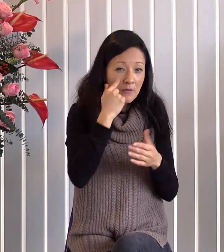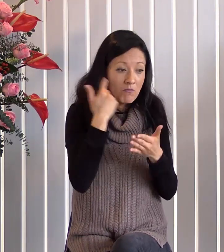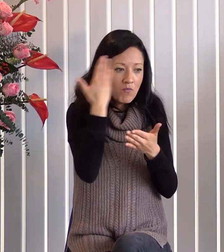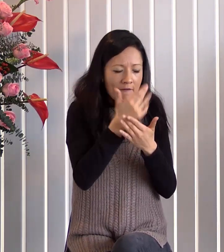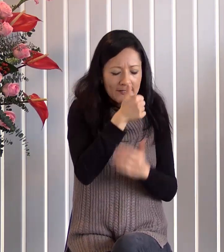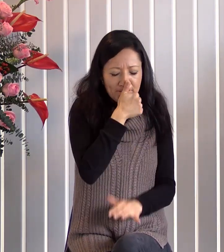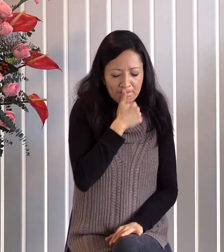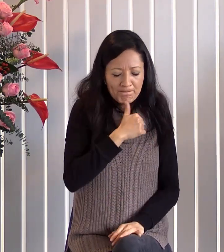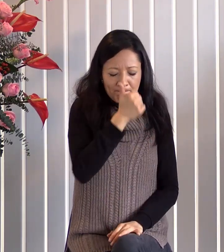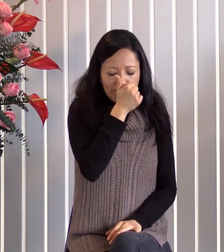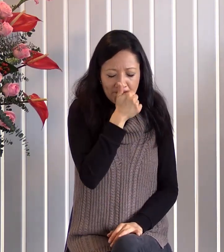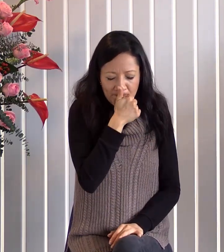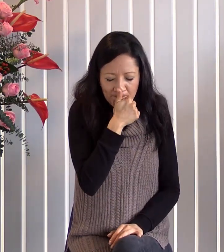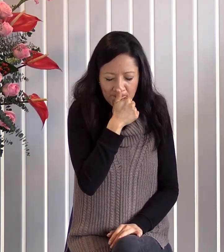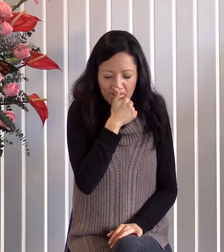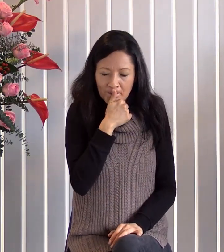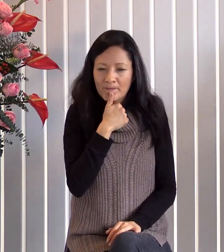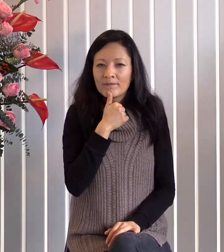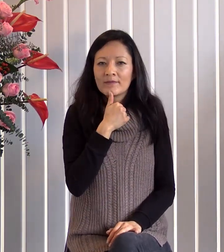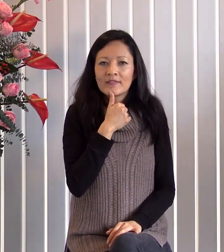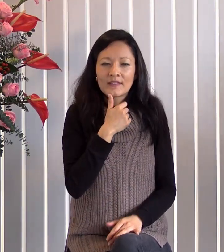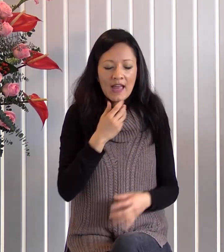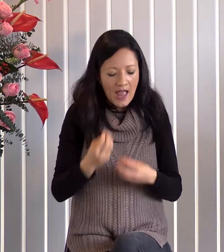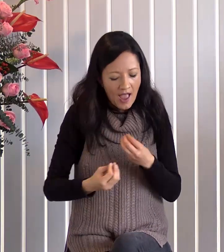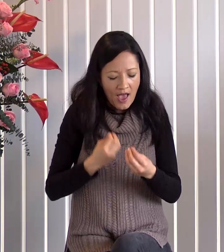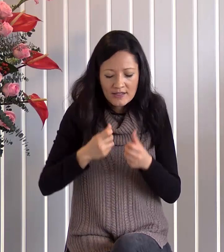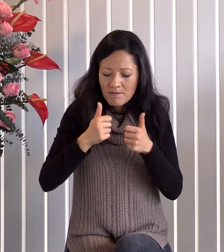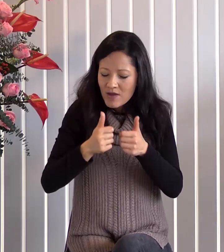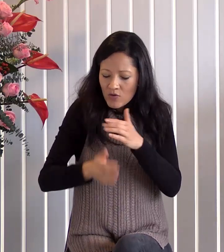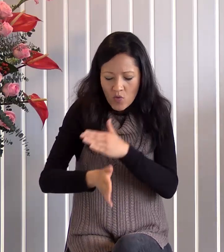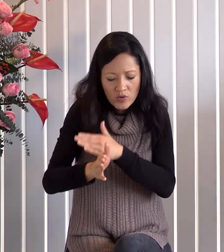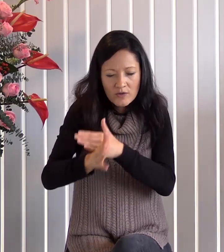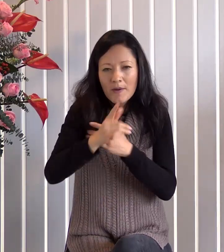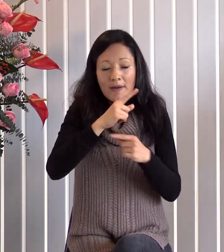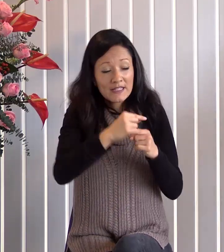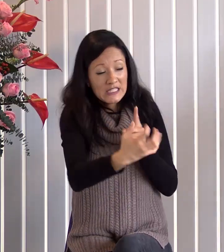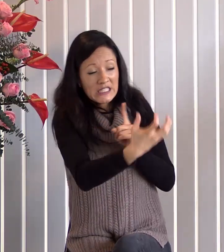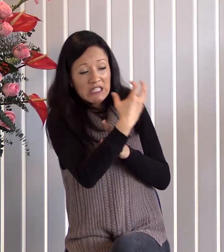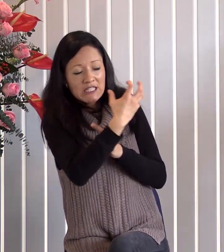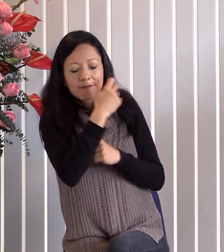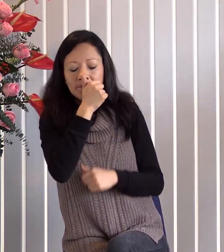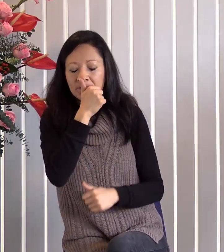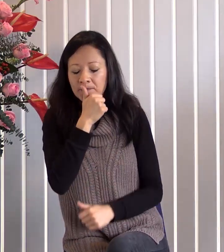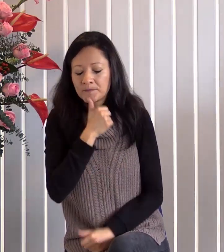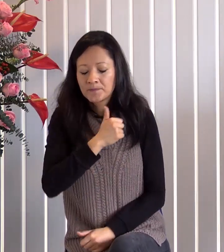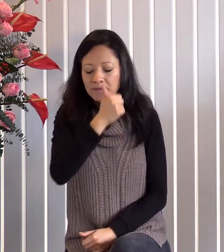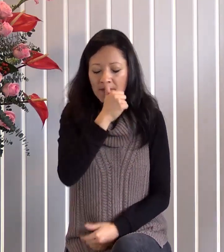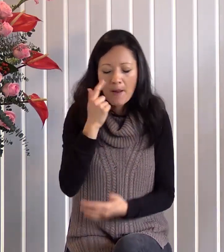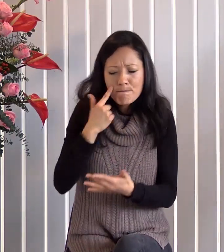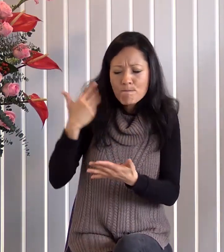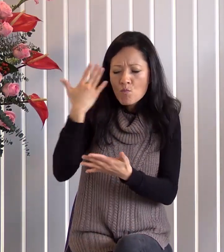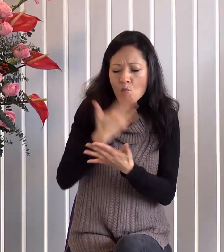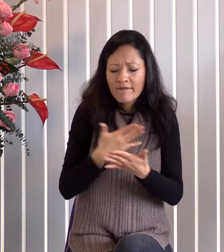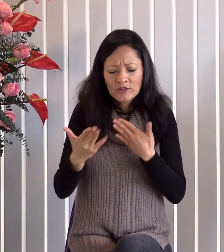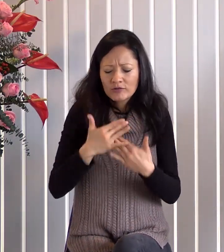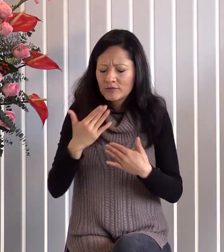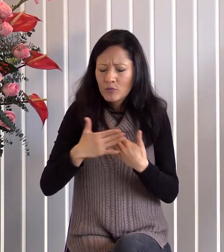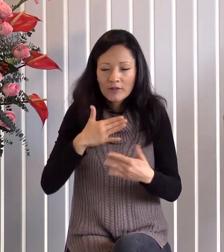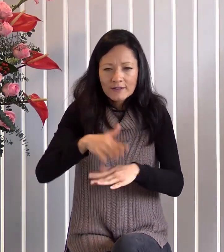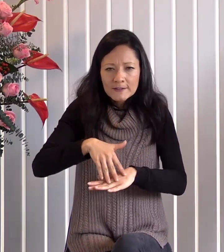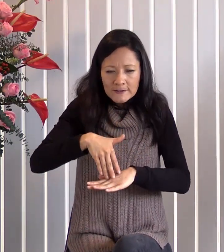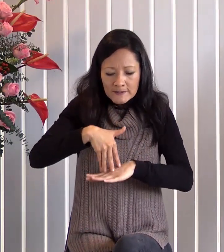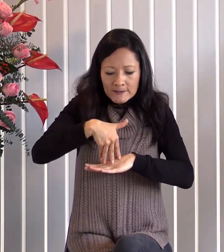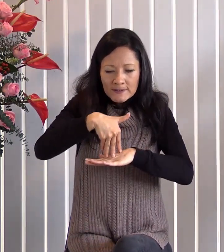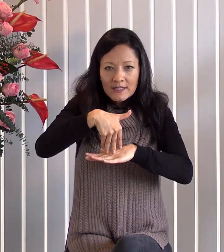lo bueno sufrís y lo soportáis. Esa palabra de soportar significa fortalecer